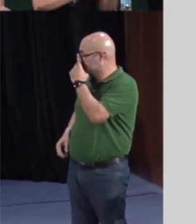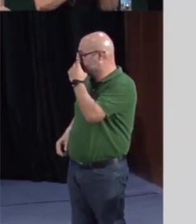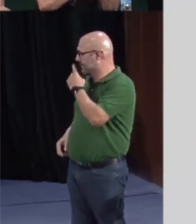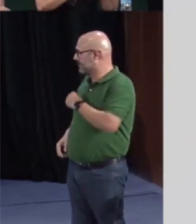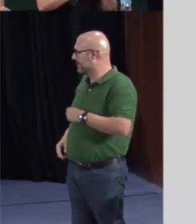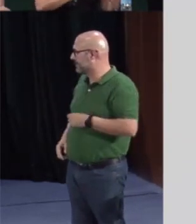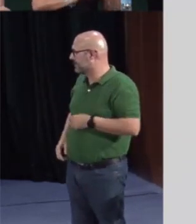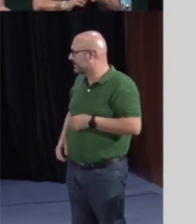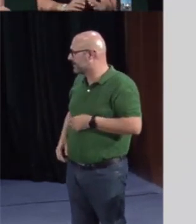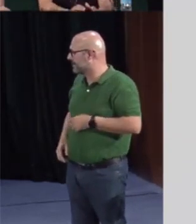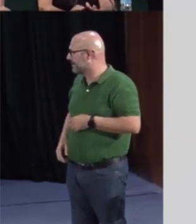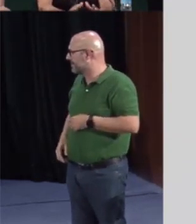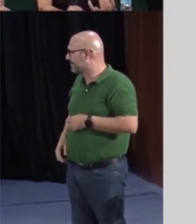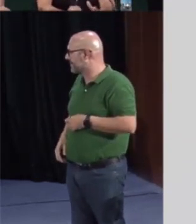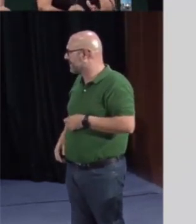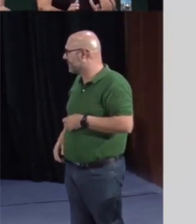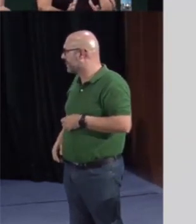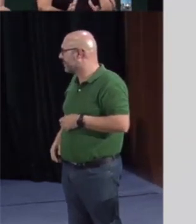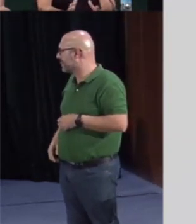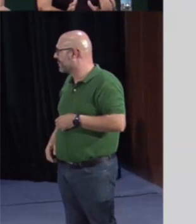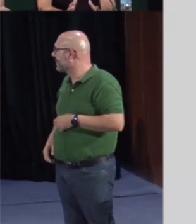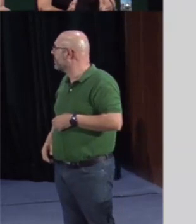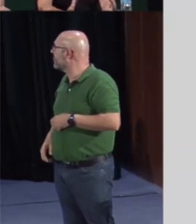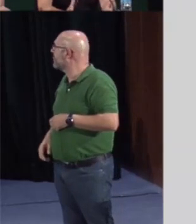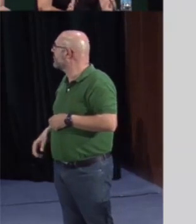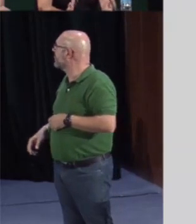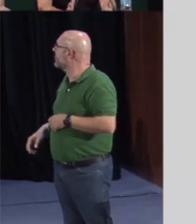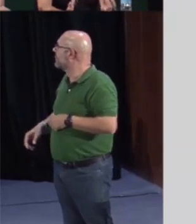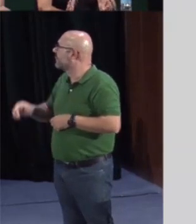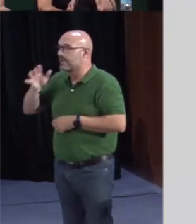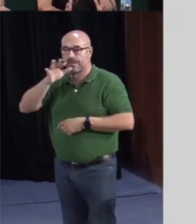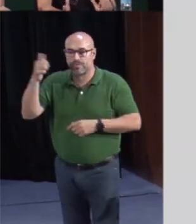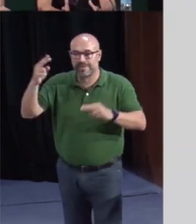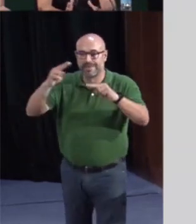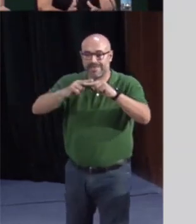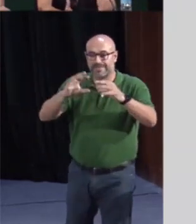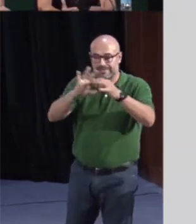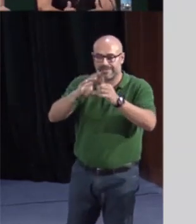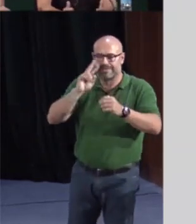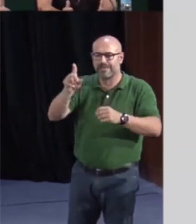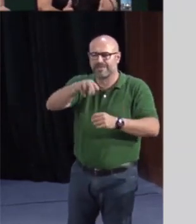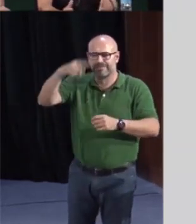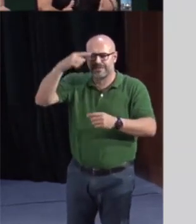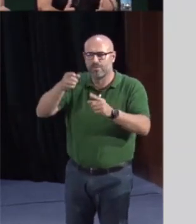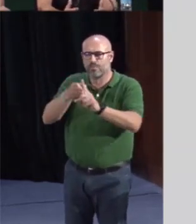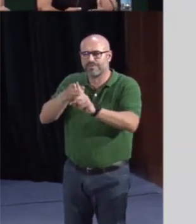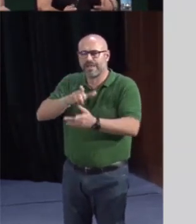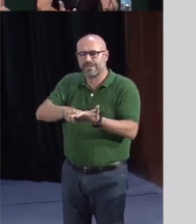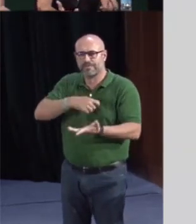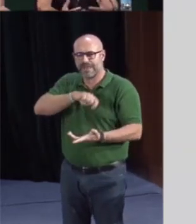Perdonad un poquito la coordinación entre nosotros. Vamos a ver la parte de comprensión, cómo lo hacíamos